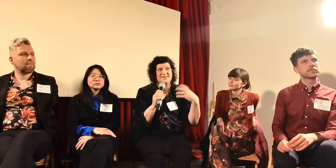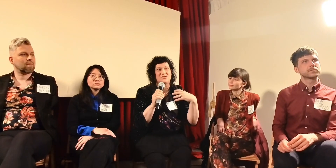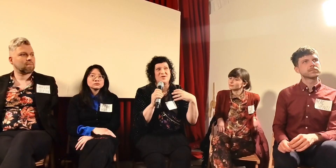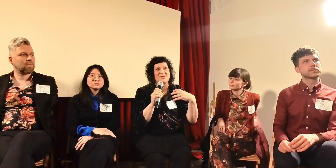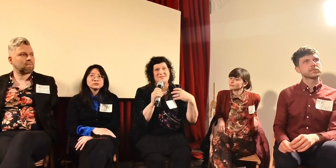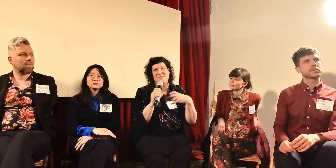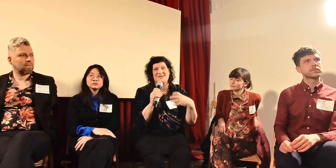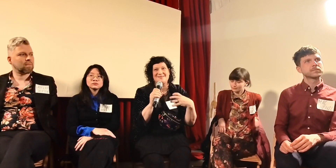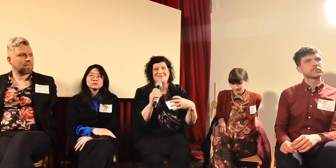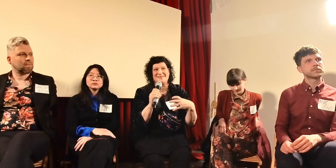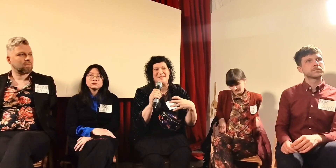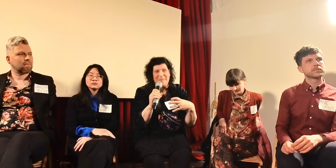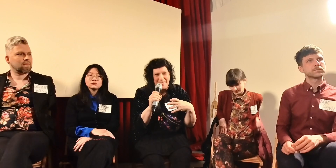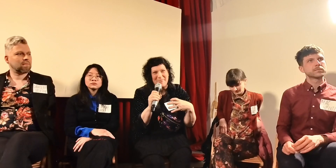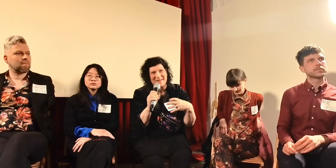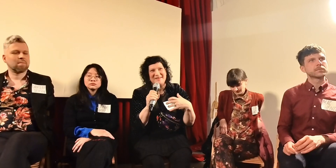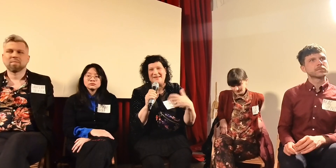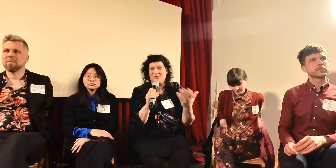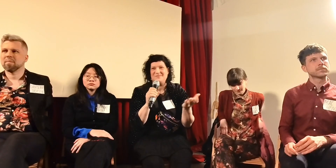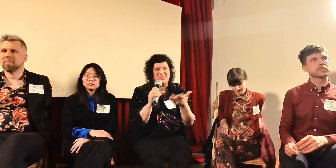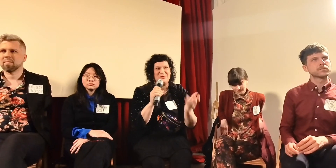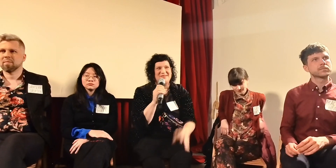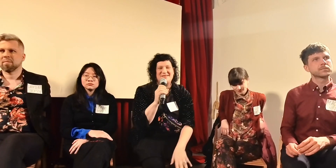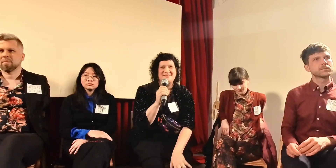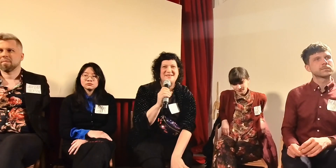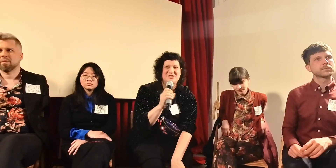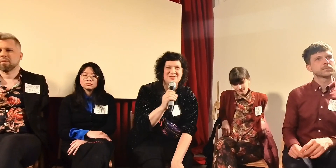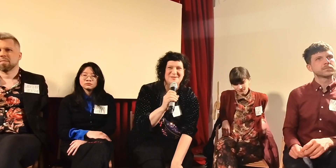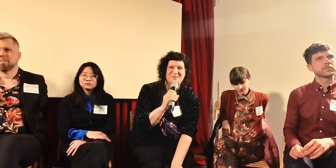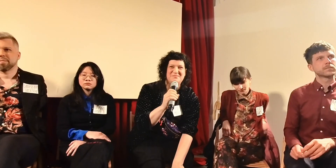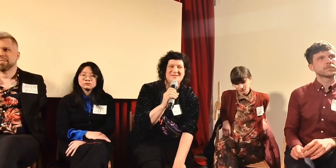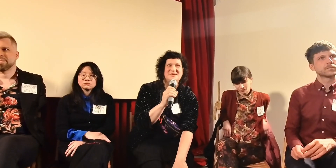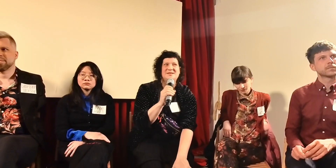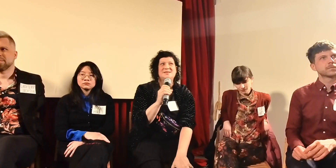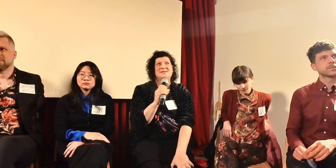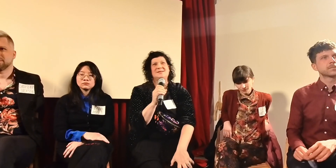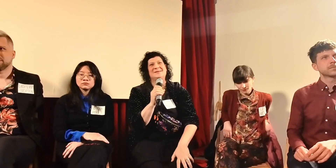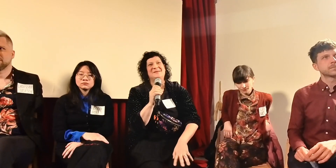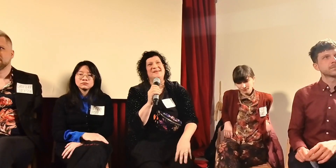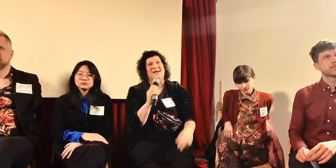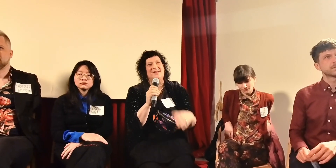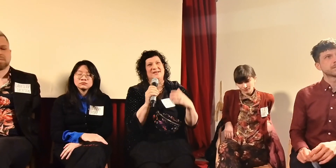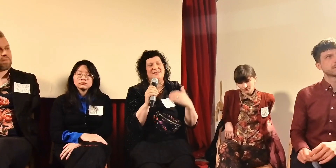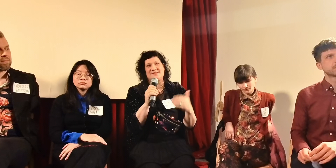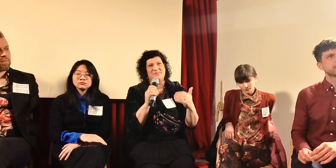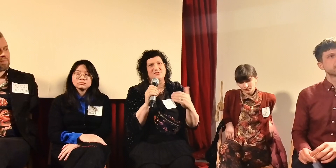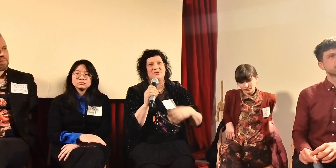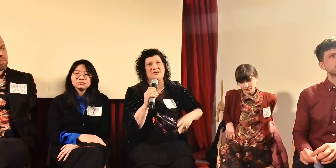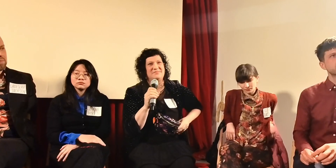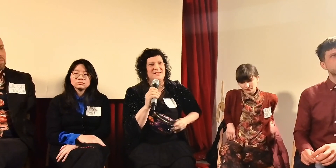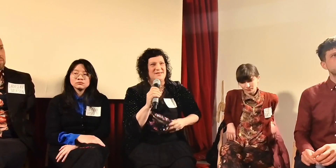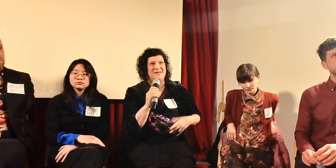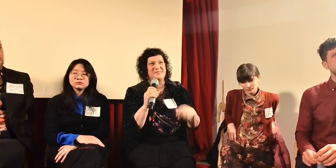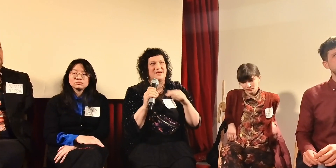a být vlastně jako seba kritický, lebo ono je vlastně najťažšie na tom být seba kritický. A dát si